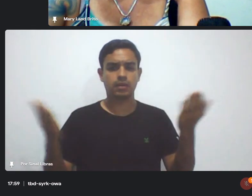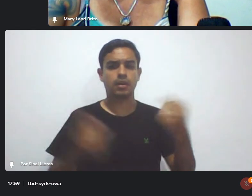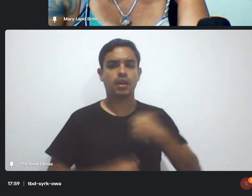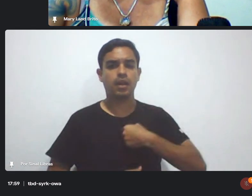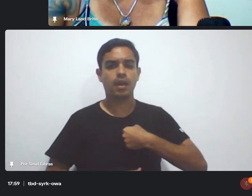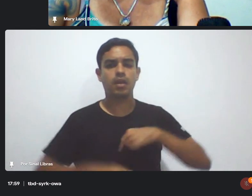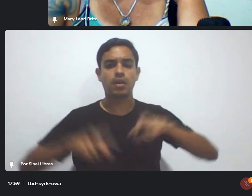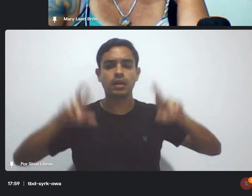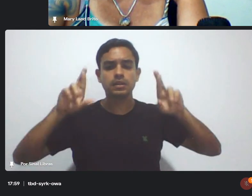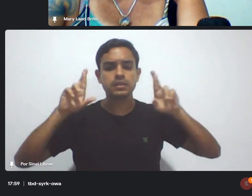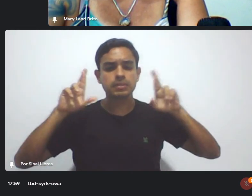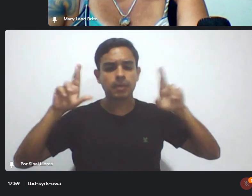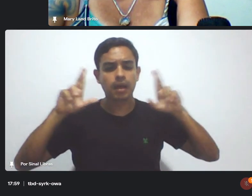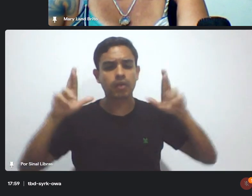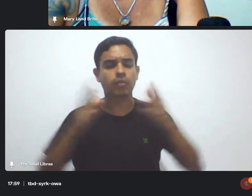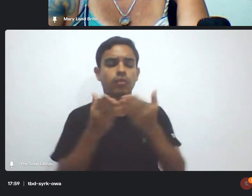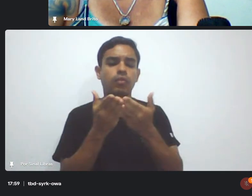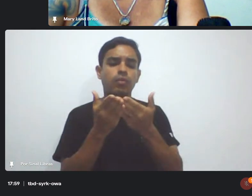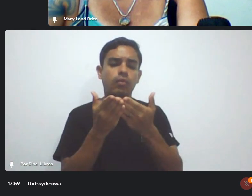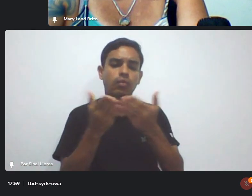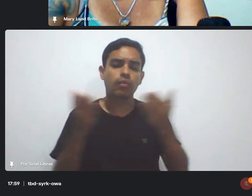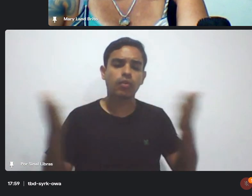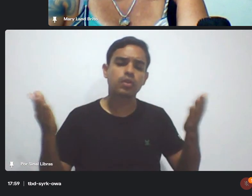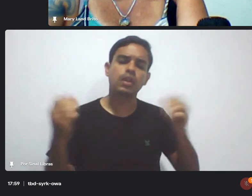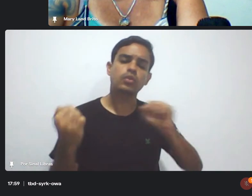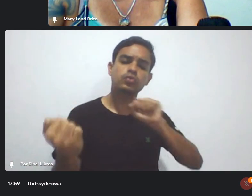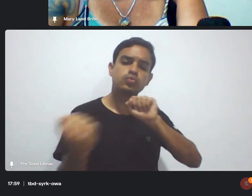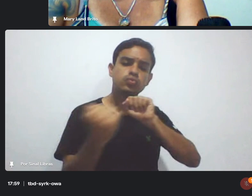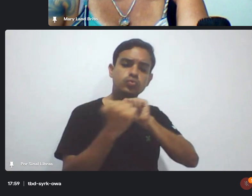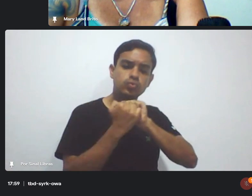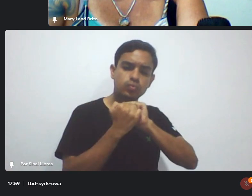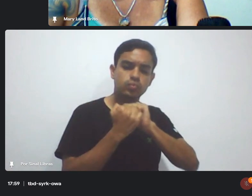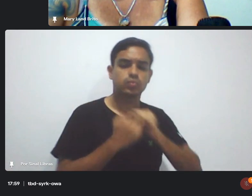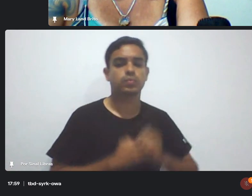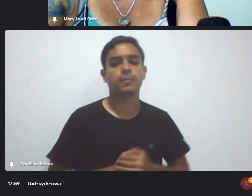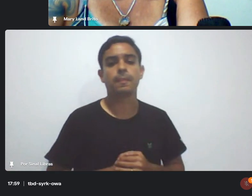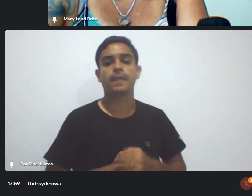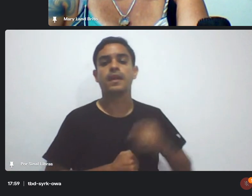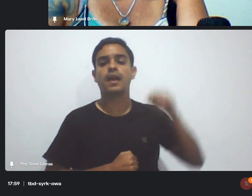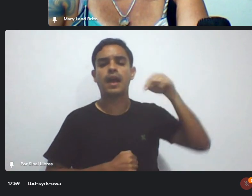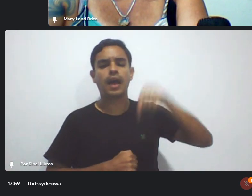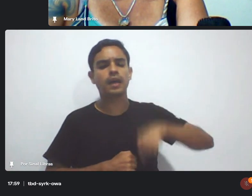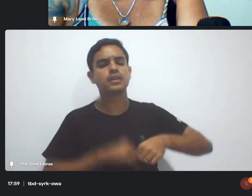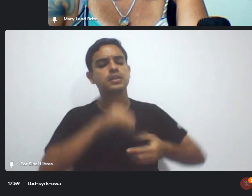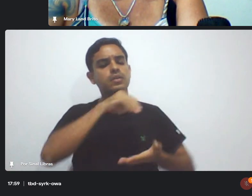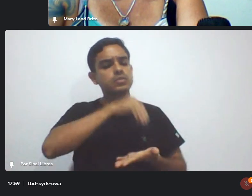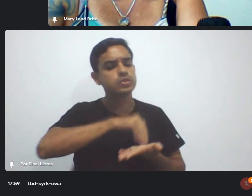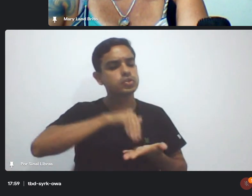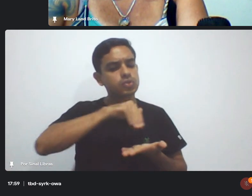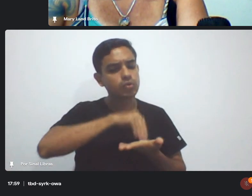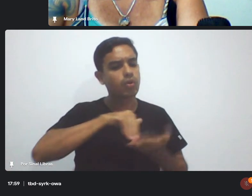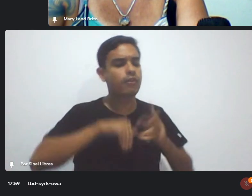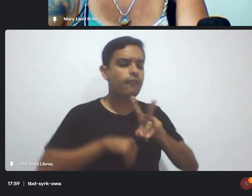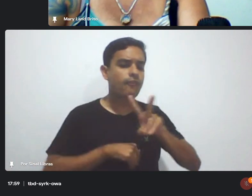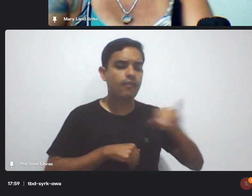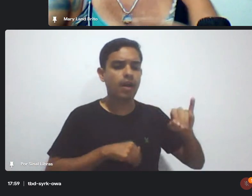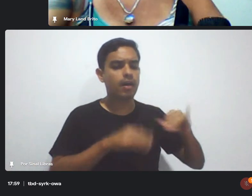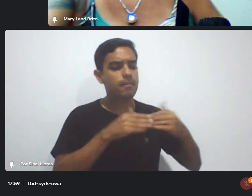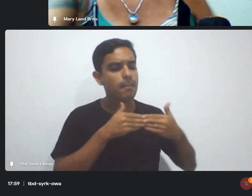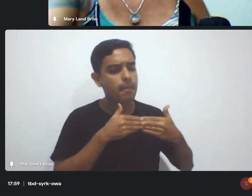vocês estejam em breve lá junto conosco, no escritório, que vai funcionar possivelmente lá na